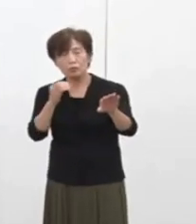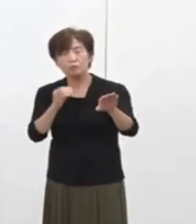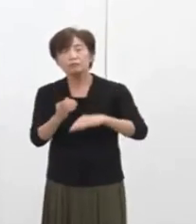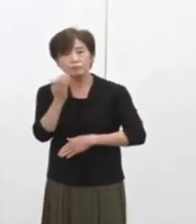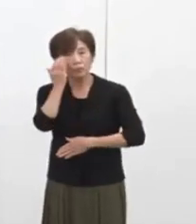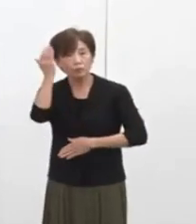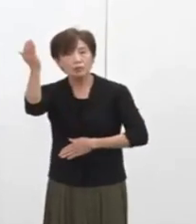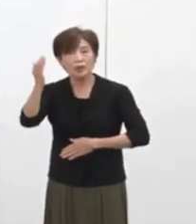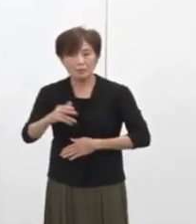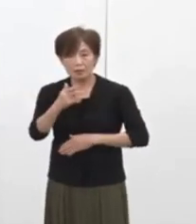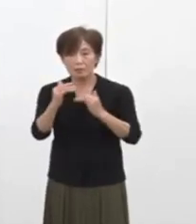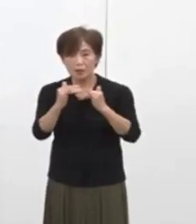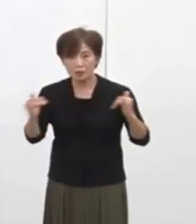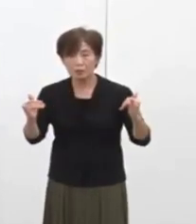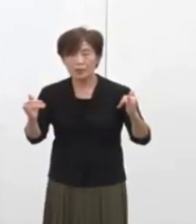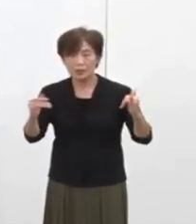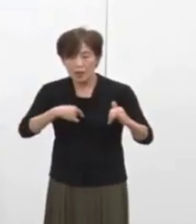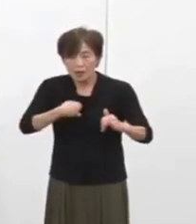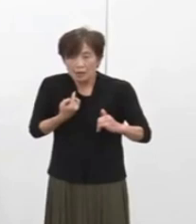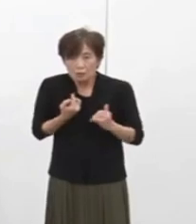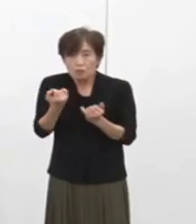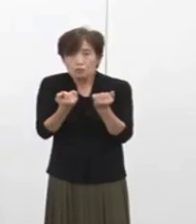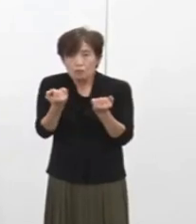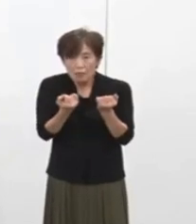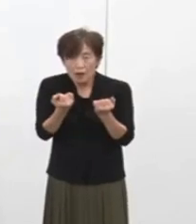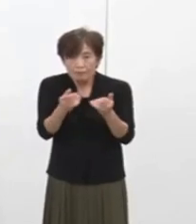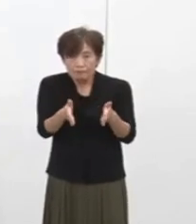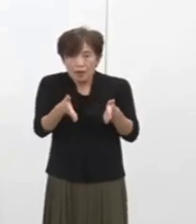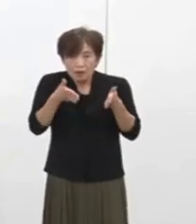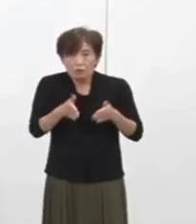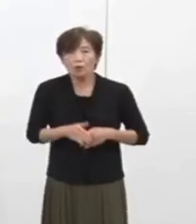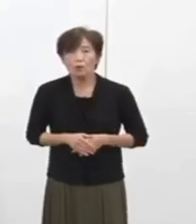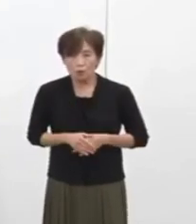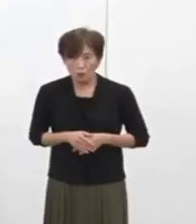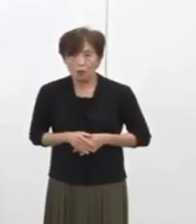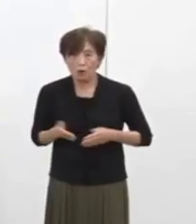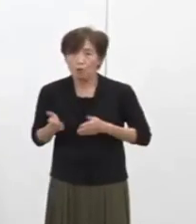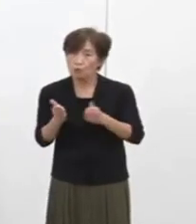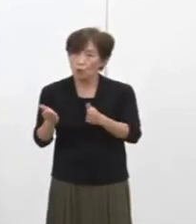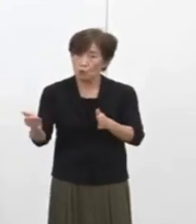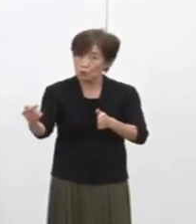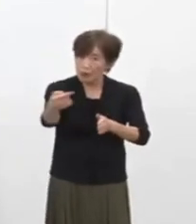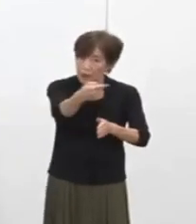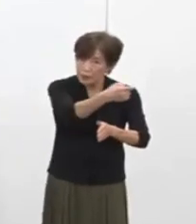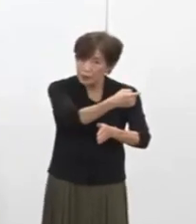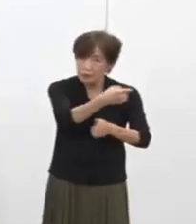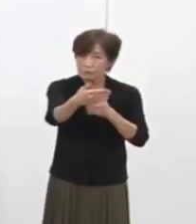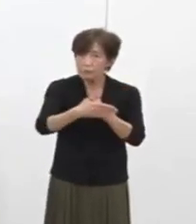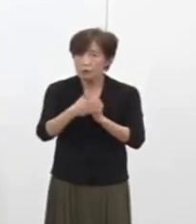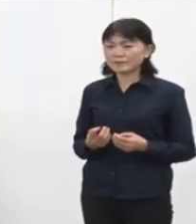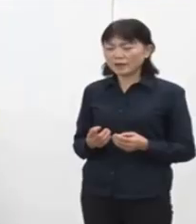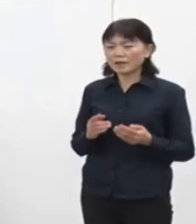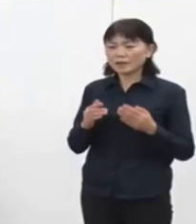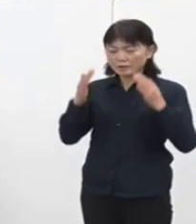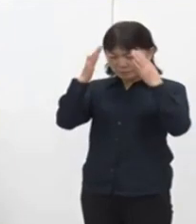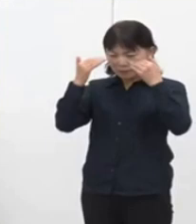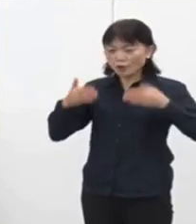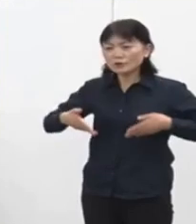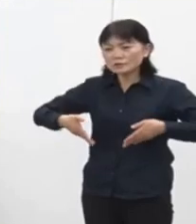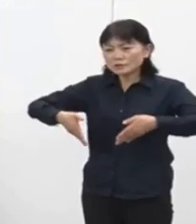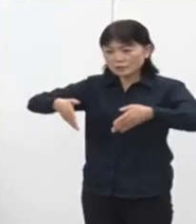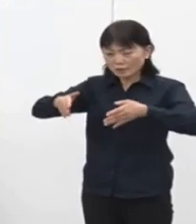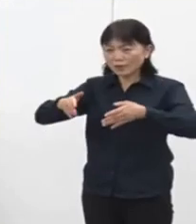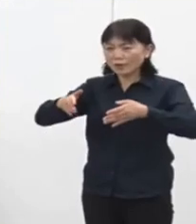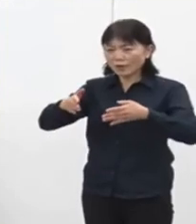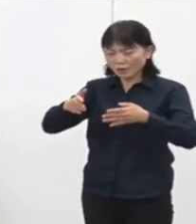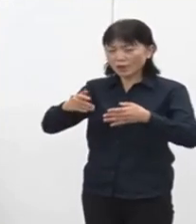民の皆様にはマイカーの自粛や迂回にご協力をぜひよろしくお願いいたします。ぜひ御堂筋を活用し プレ社会実験